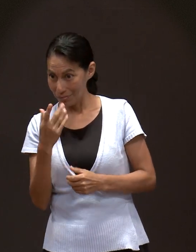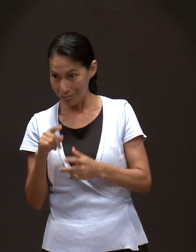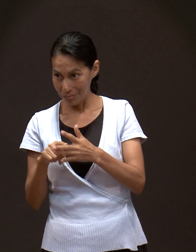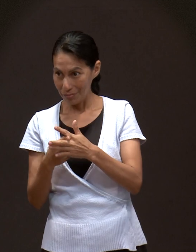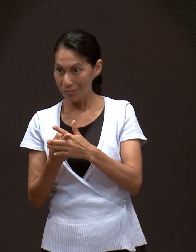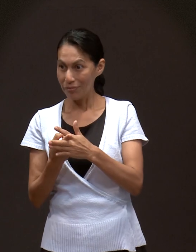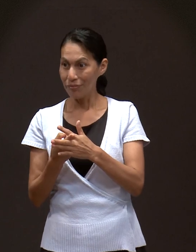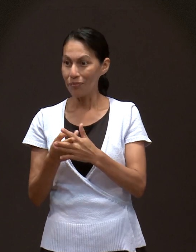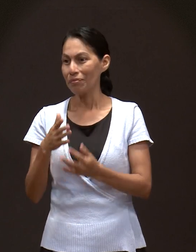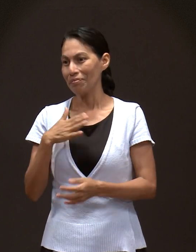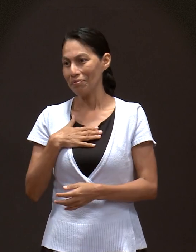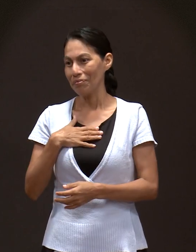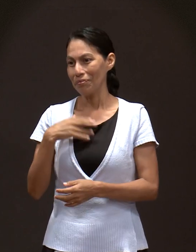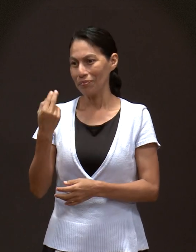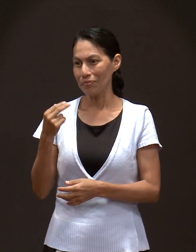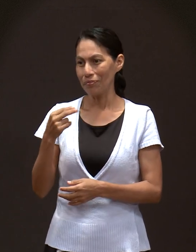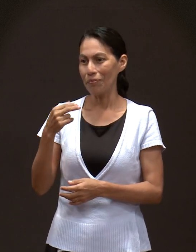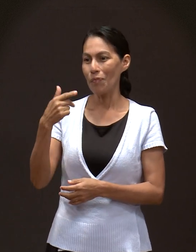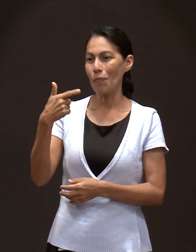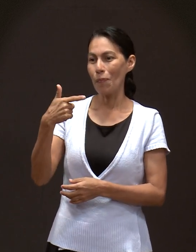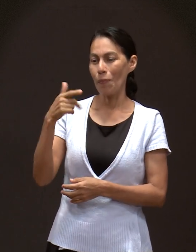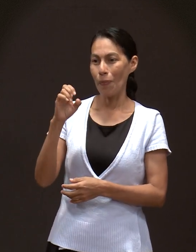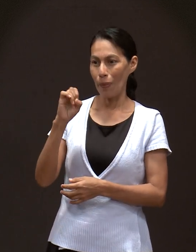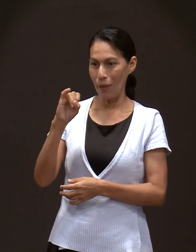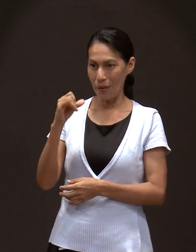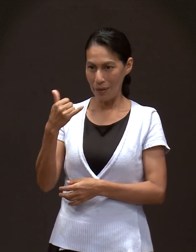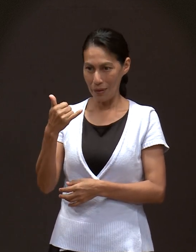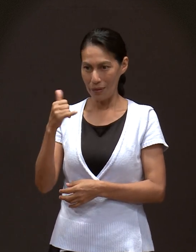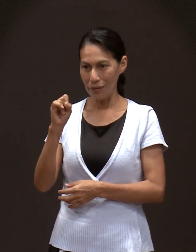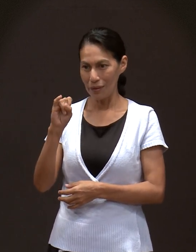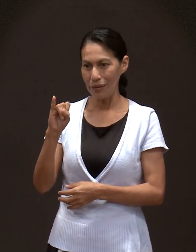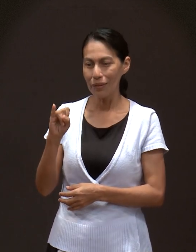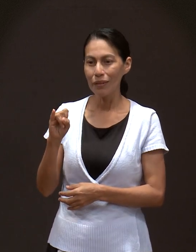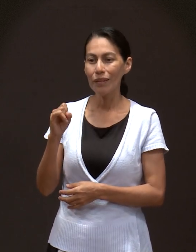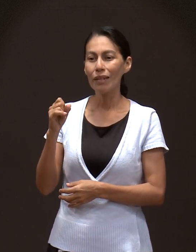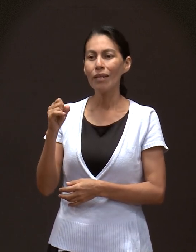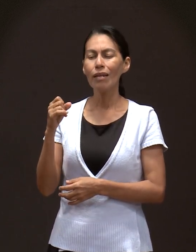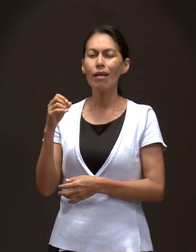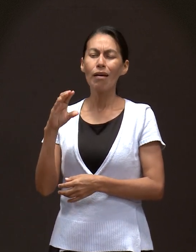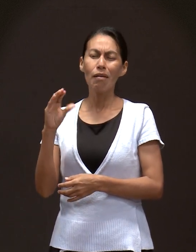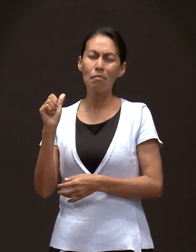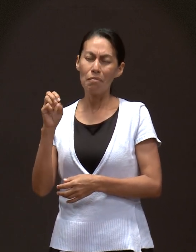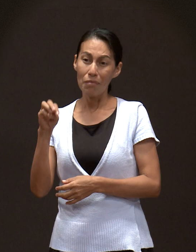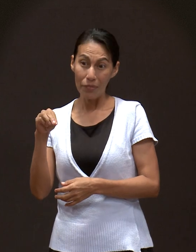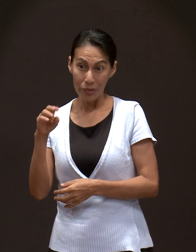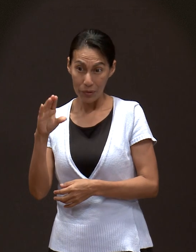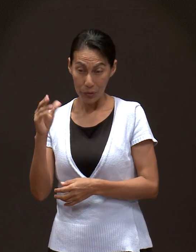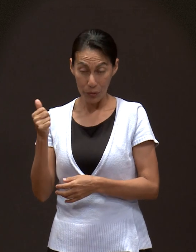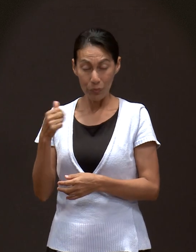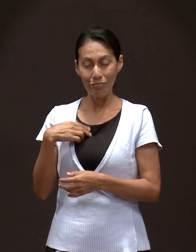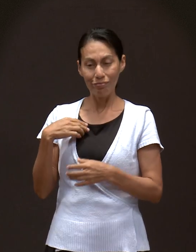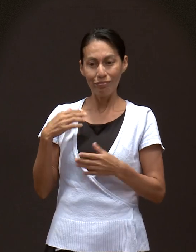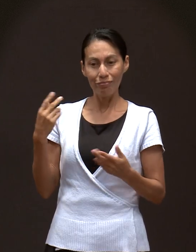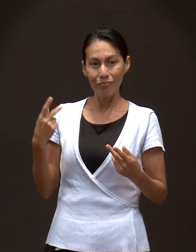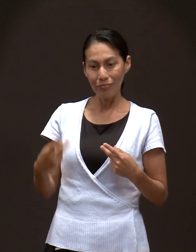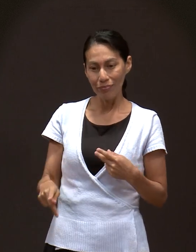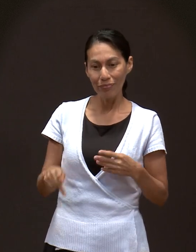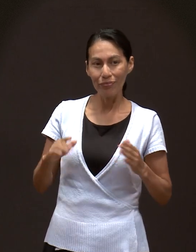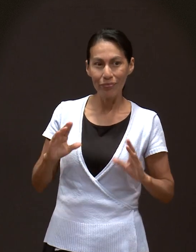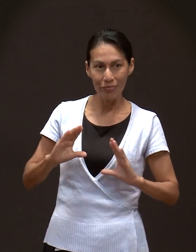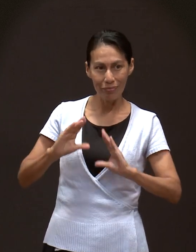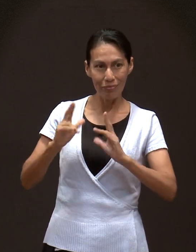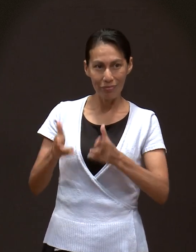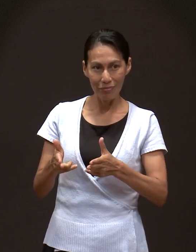¿Quieres comenzar? Bueno, pues mi nombre es Geisy Gabriela Pérez Camacho. Soy de Chiapas.